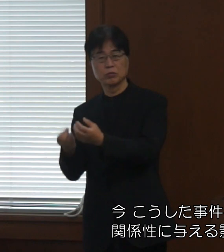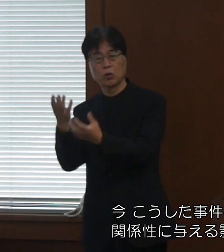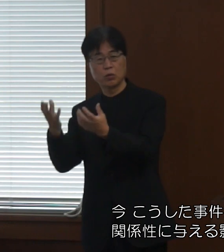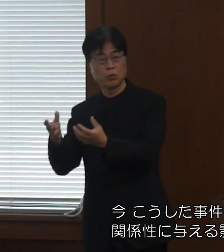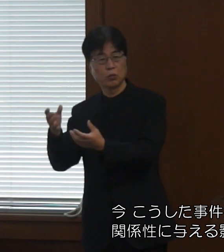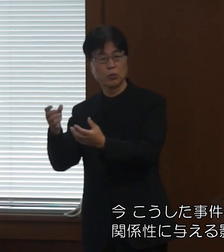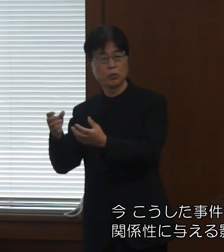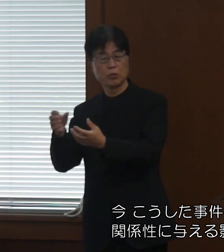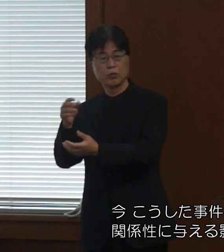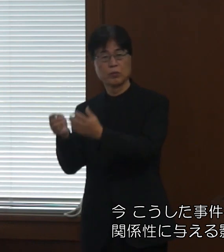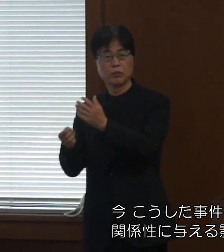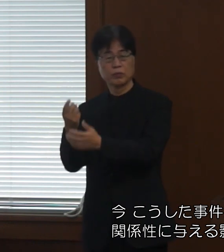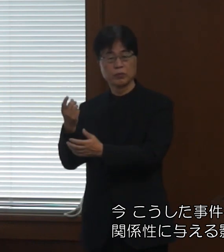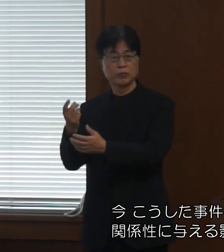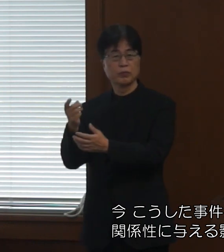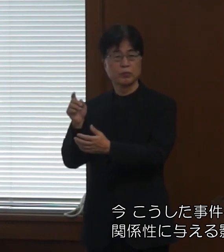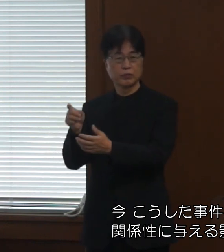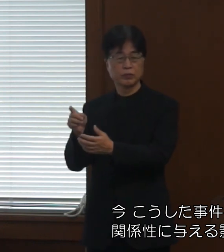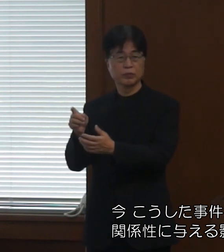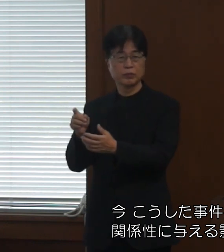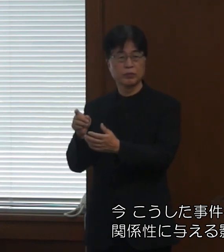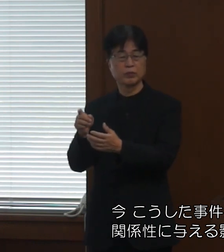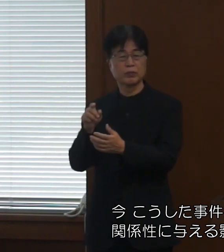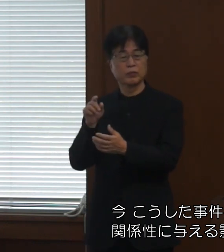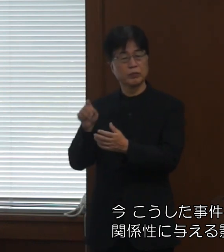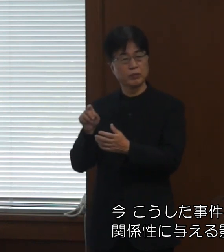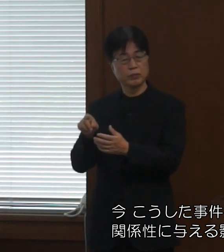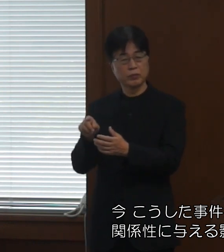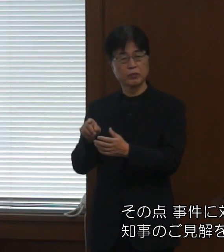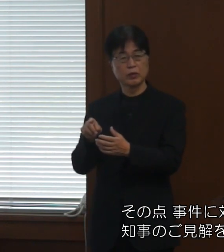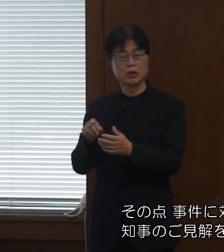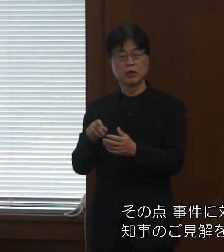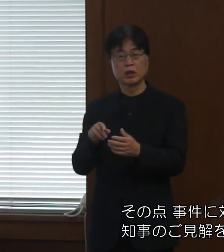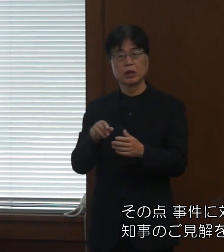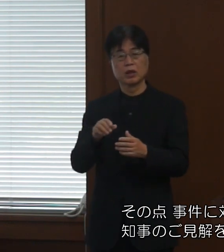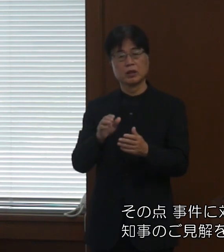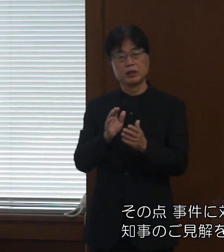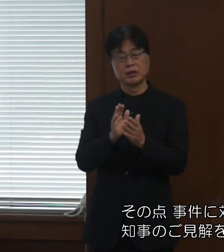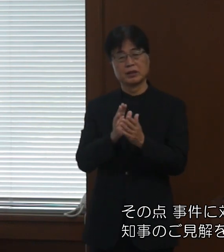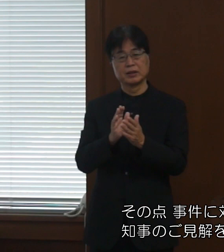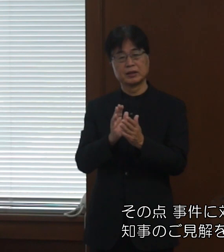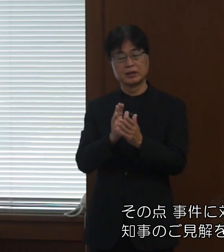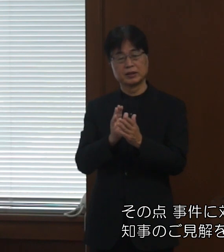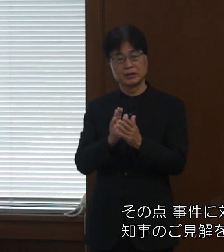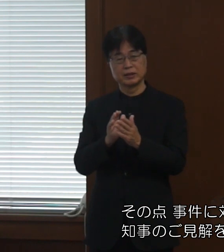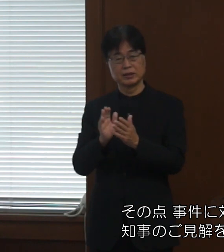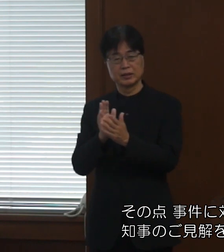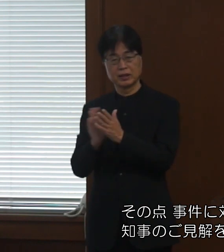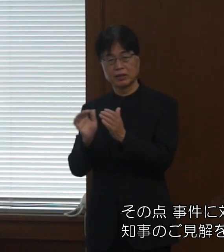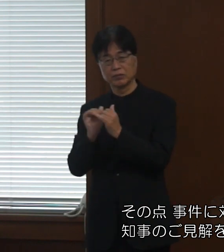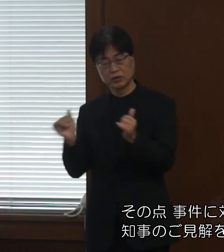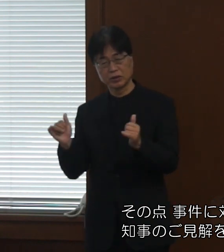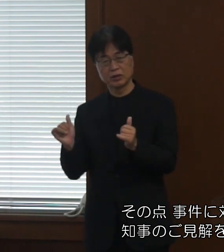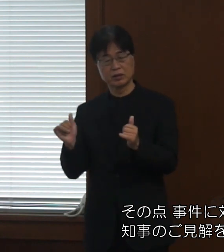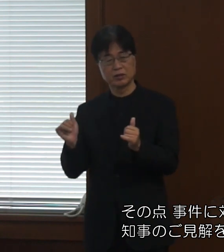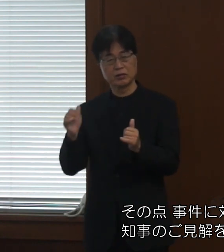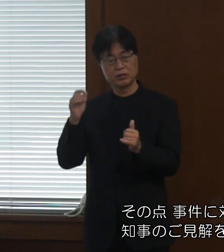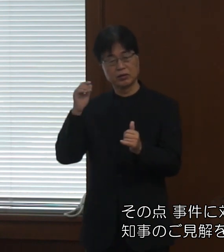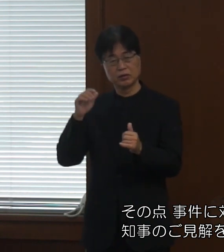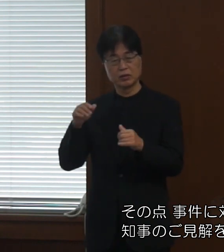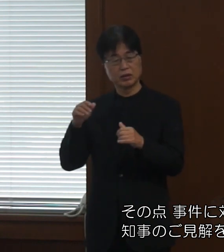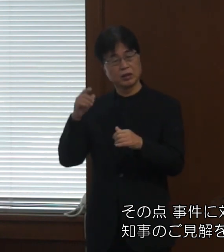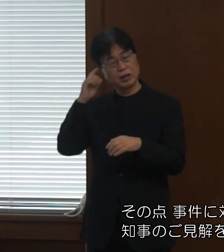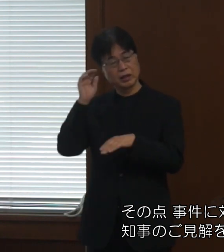県民国民との関係性に与える影響ですとかその点事件に対する所感ですね